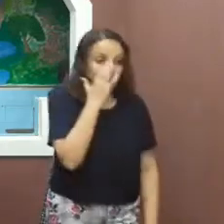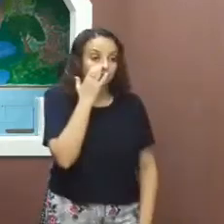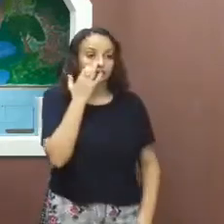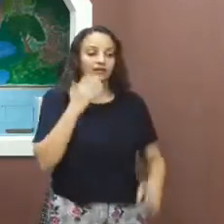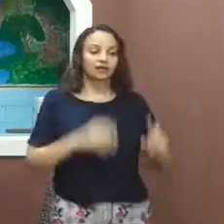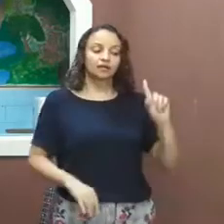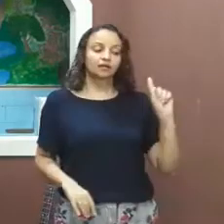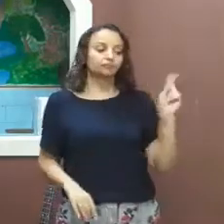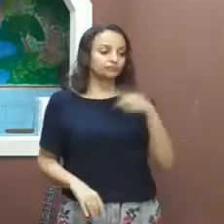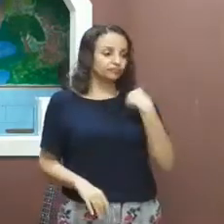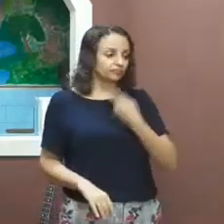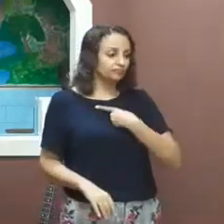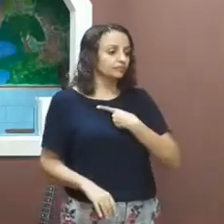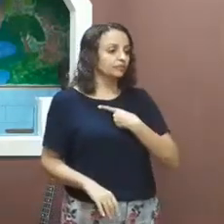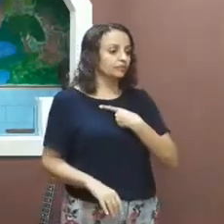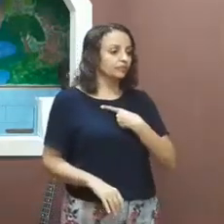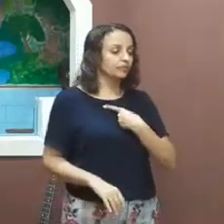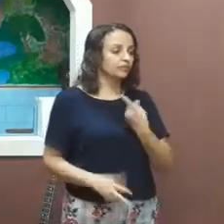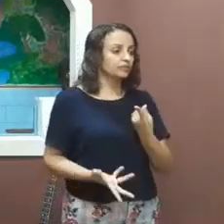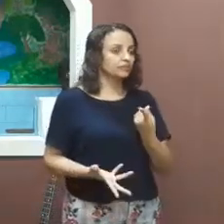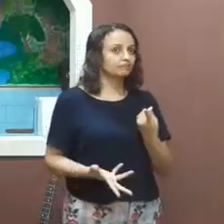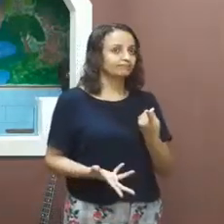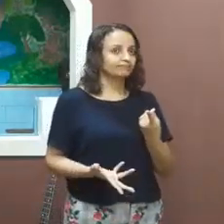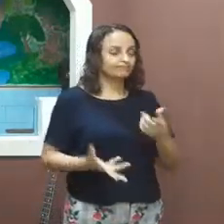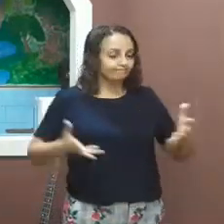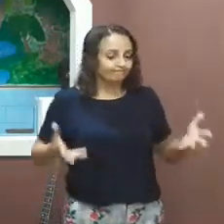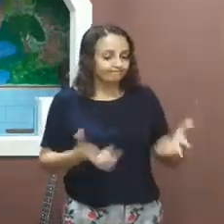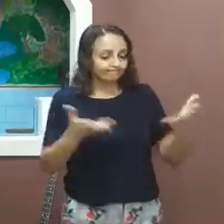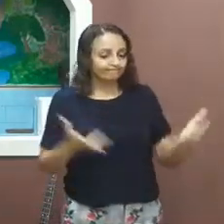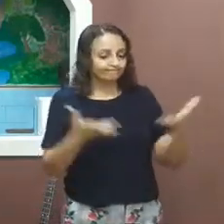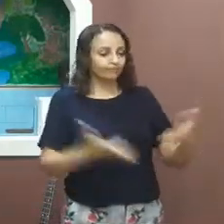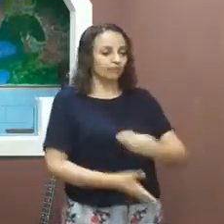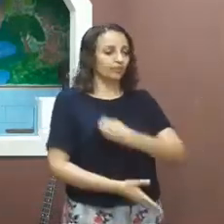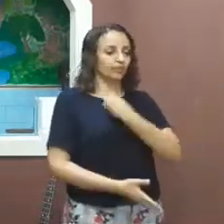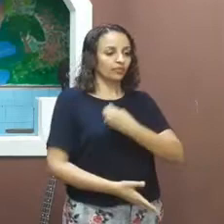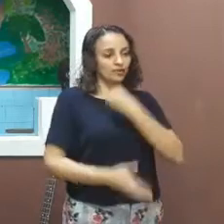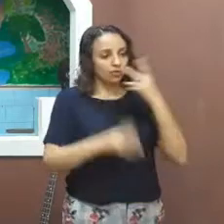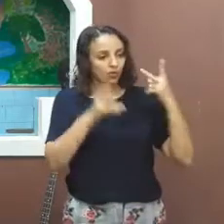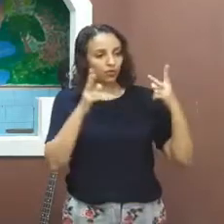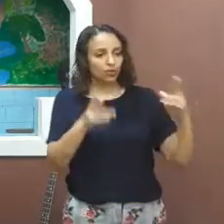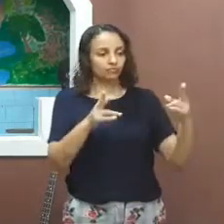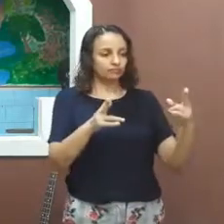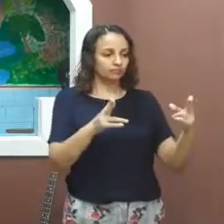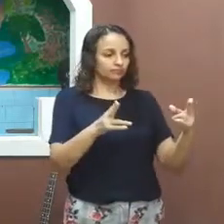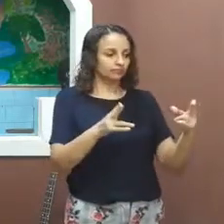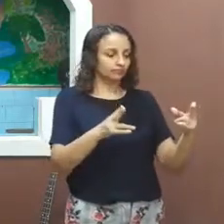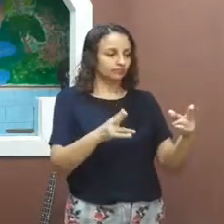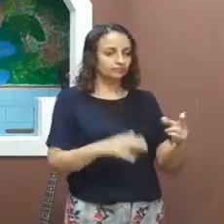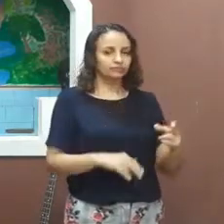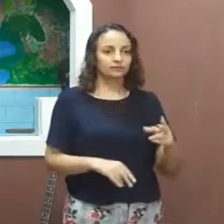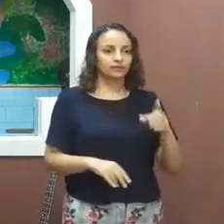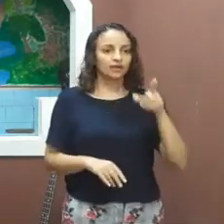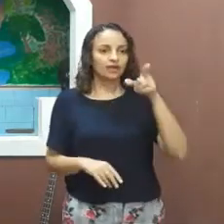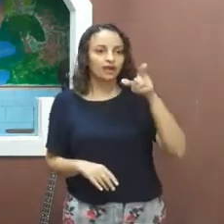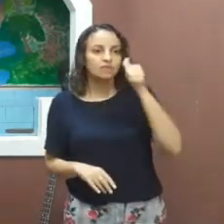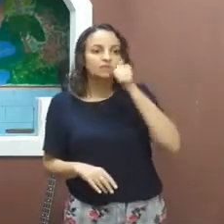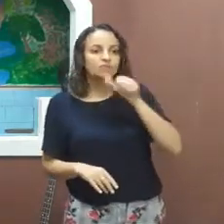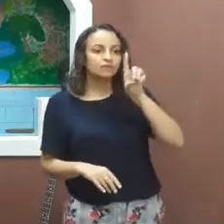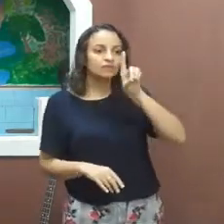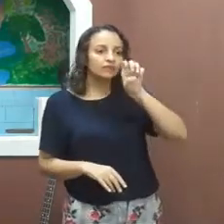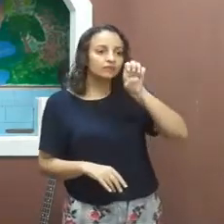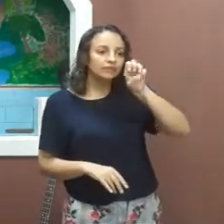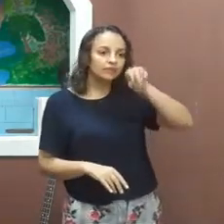levados a viver assim. E o perigo que nós começamos a ensinar aos nossos pequenos. Denise, você é coordenadora, né?